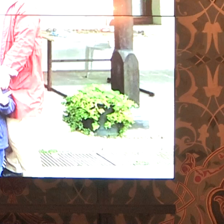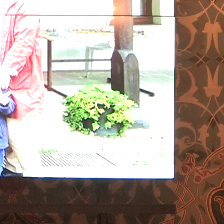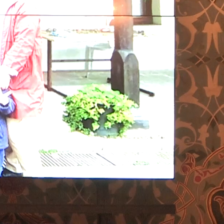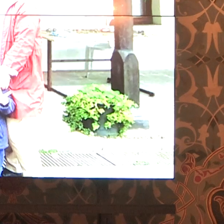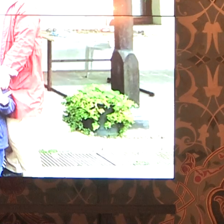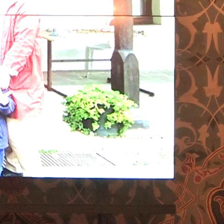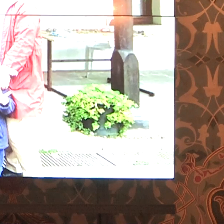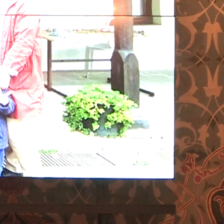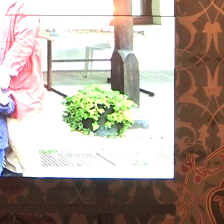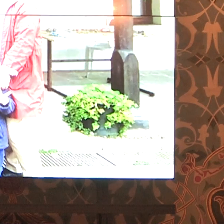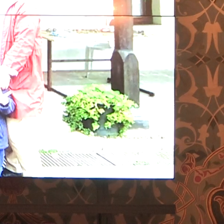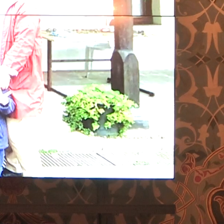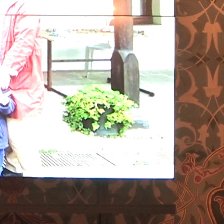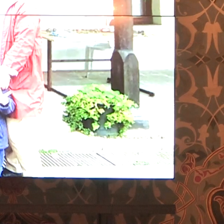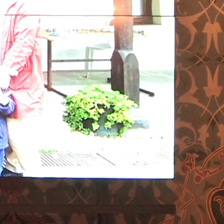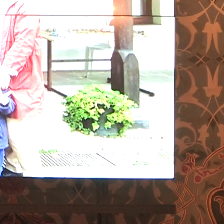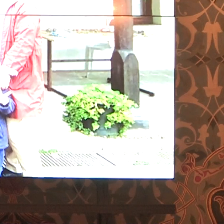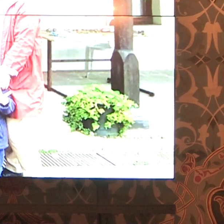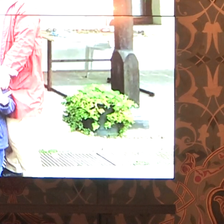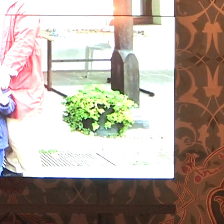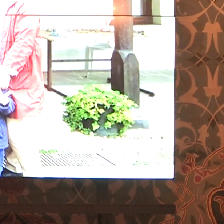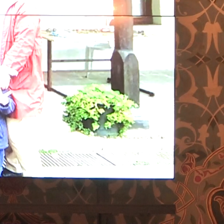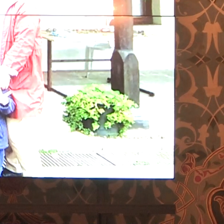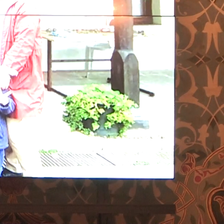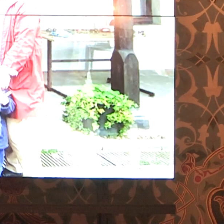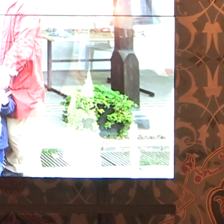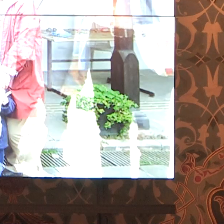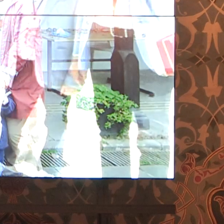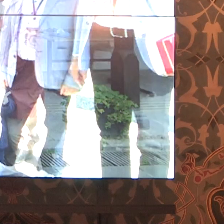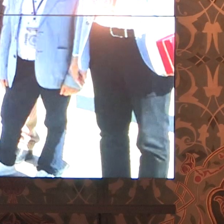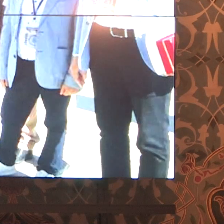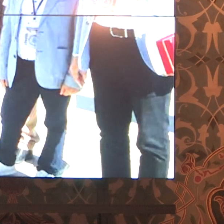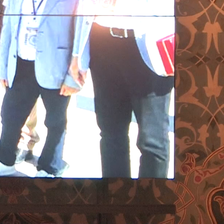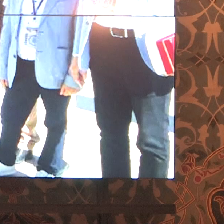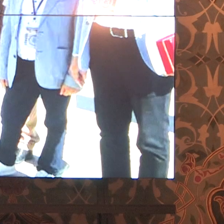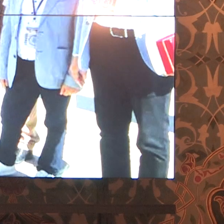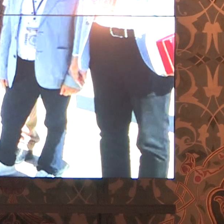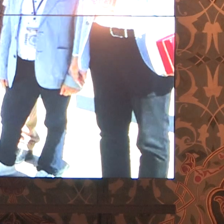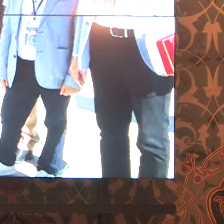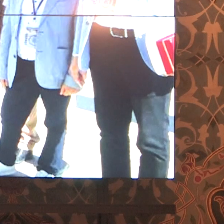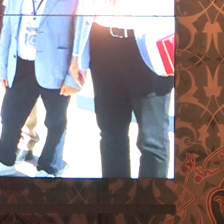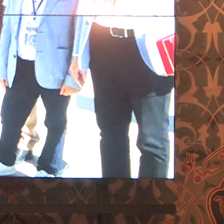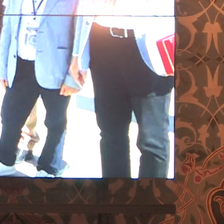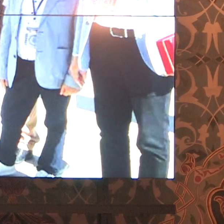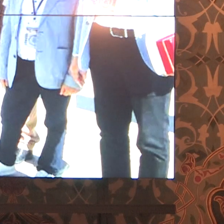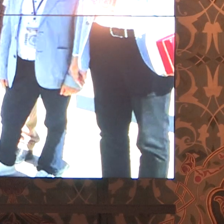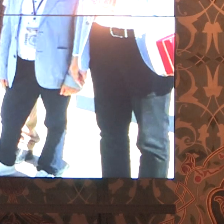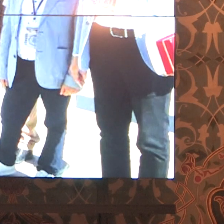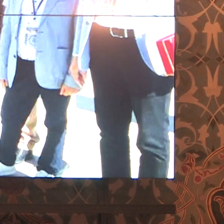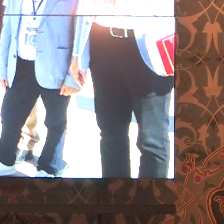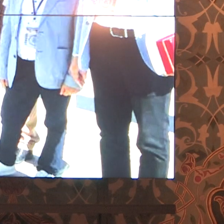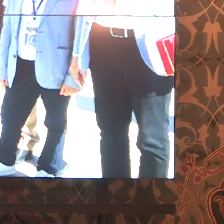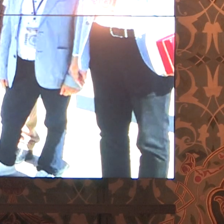sanat atölyesi koordinatörü Filiz Bozan ve 5 yetişim taş odalarında poz veriyor. Sud gerçekleri çalıştığı 8 Eylül 2022